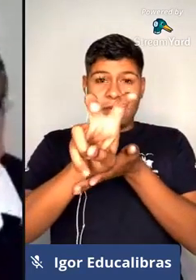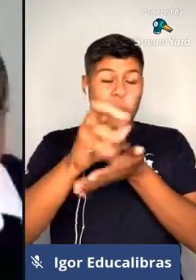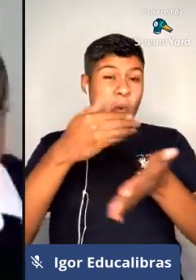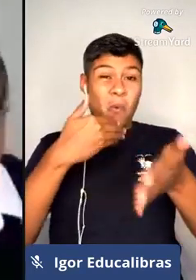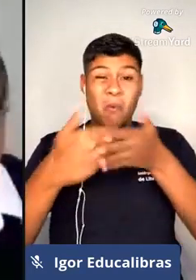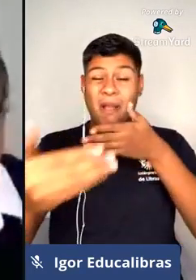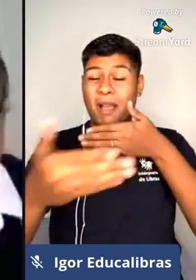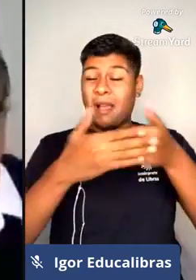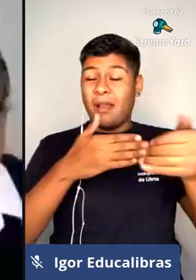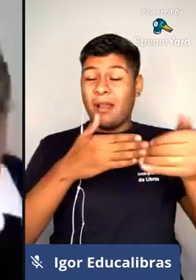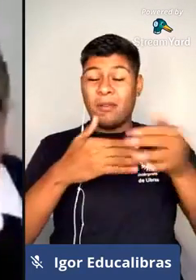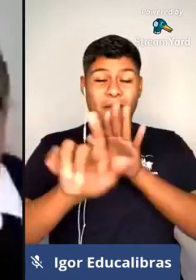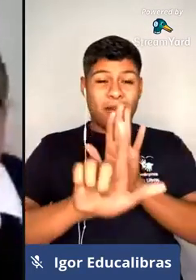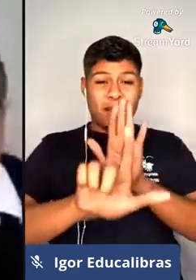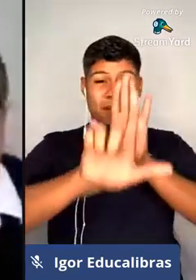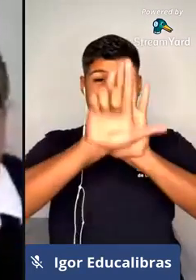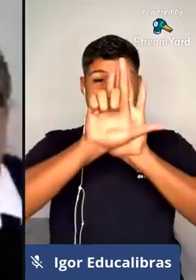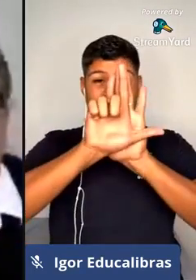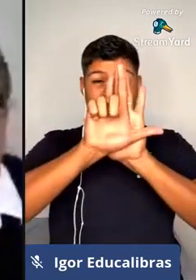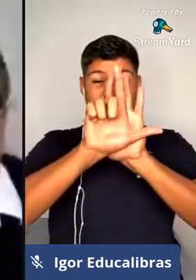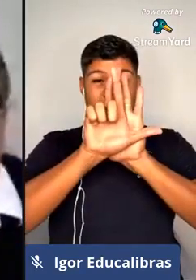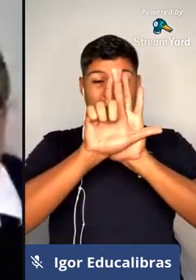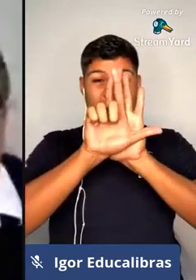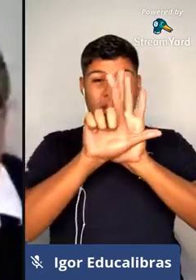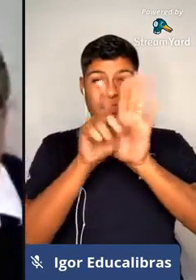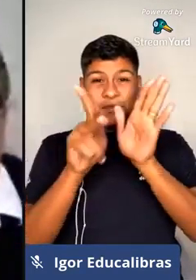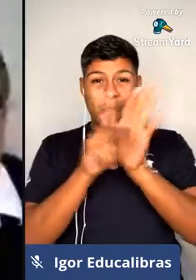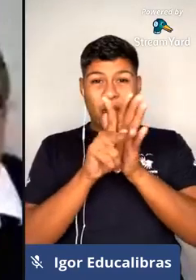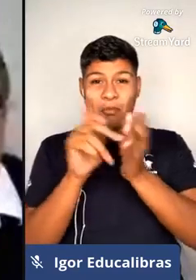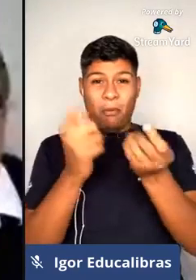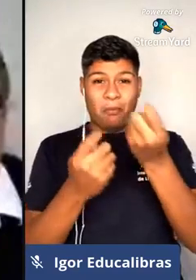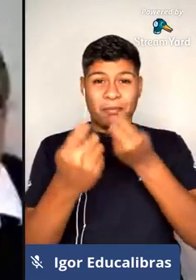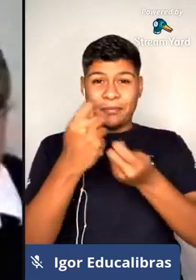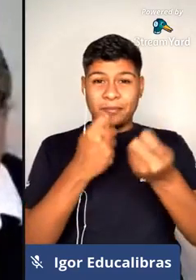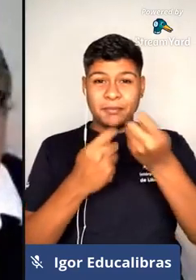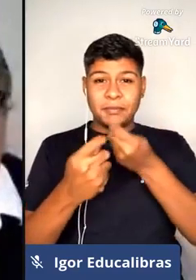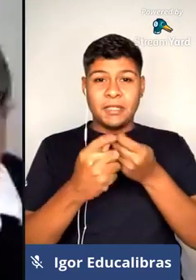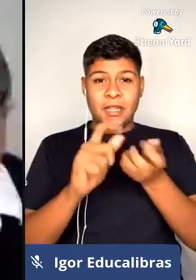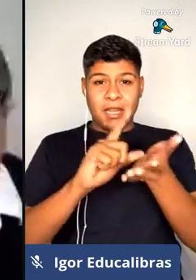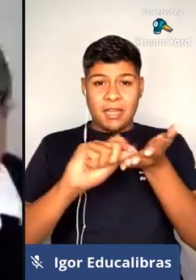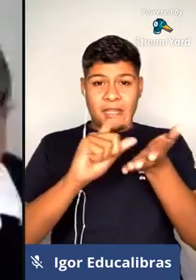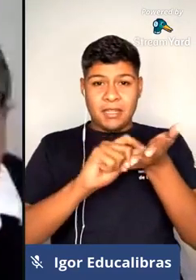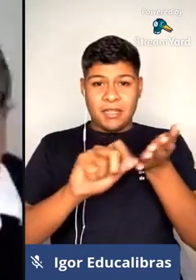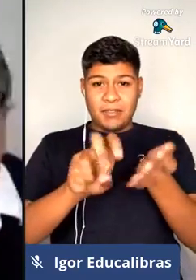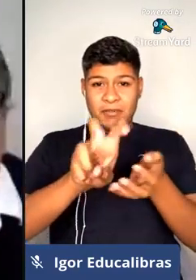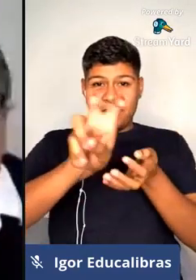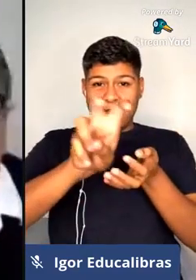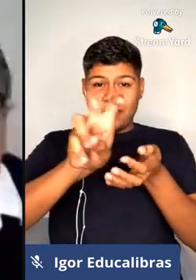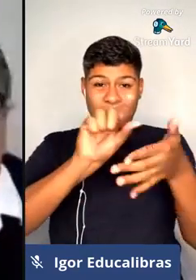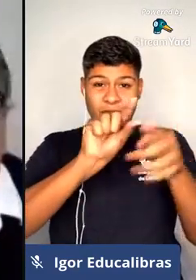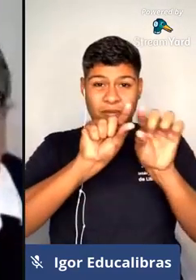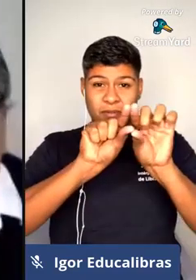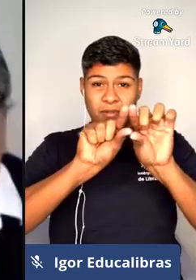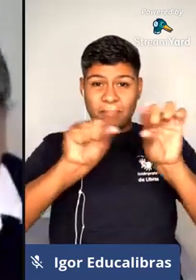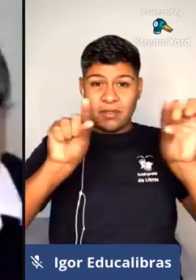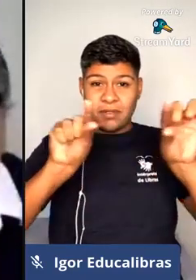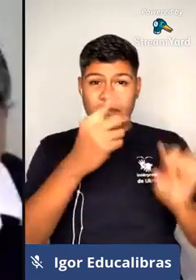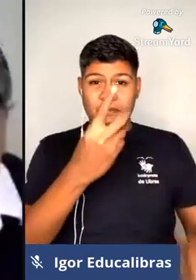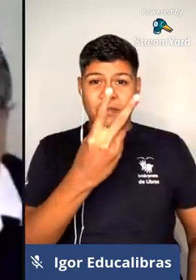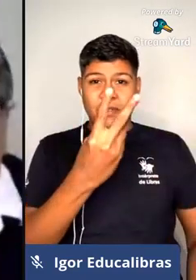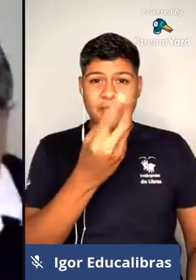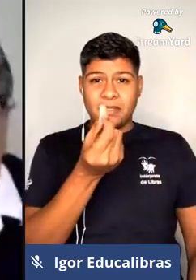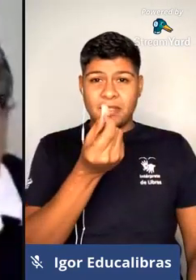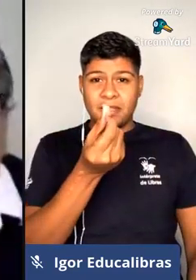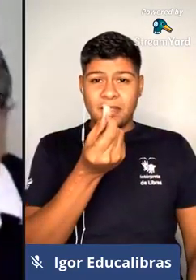qualquer lei de orçamentárias do município, artigo 5º, inciso, se não estou enganado, 26